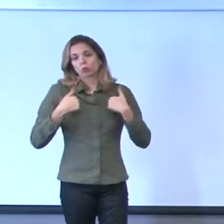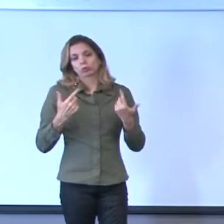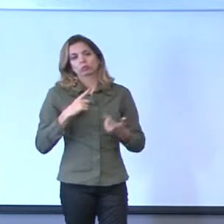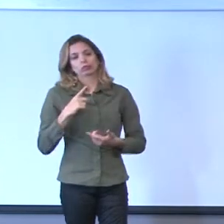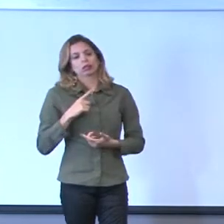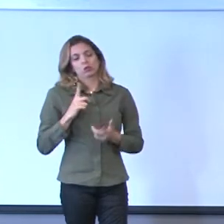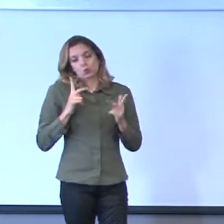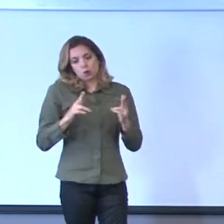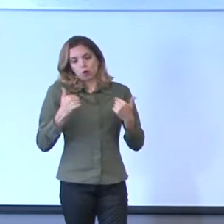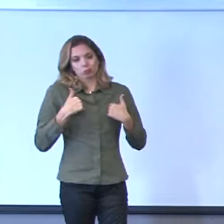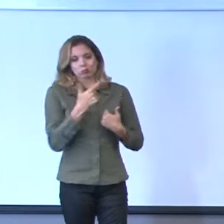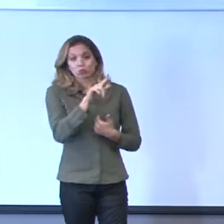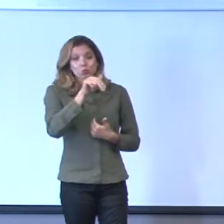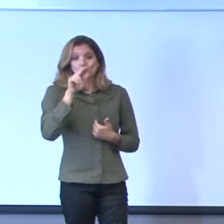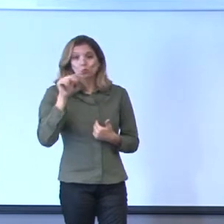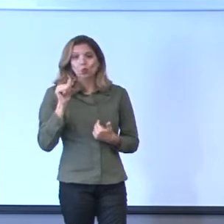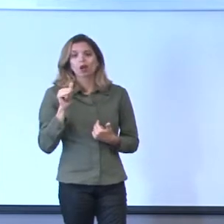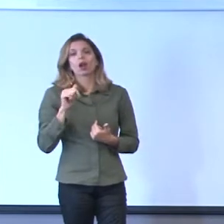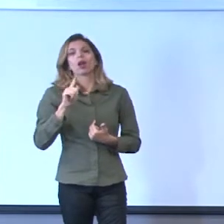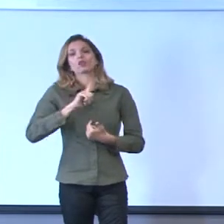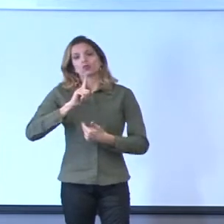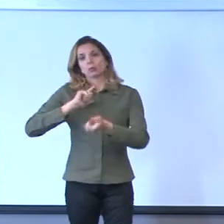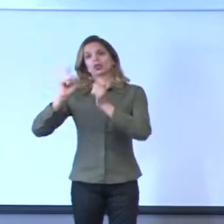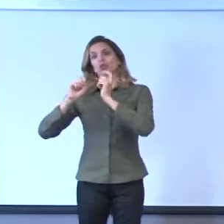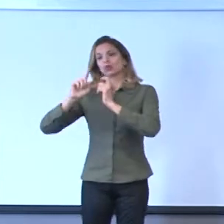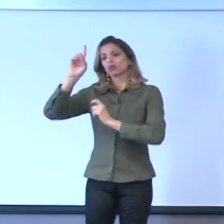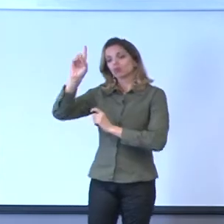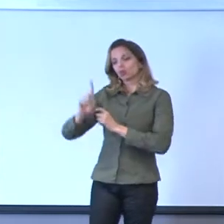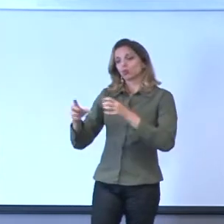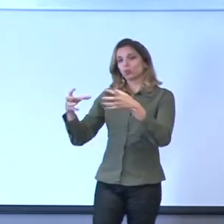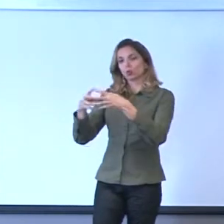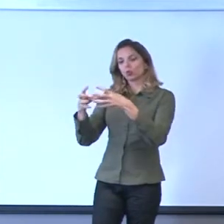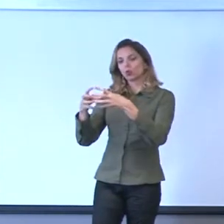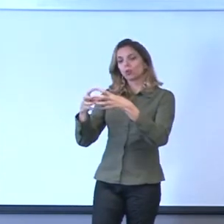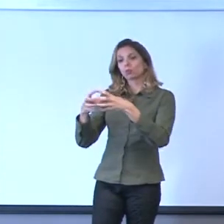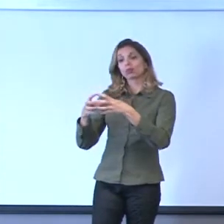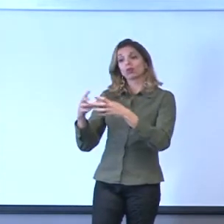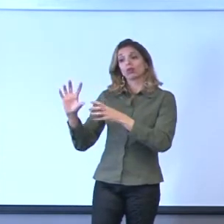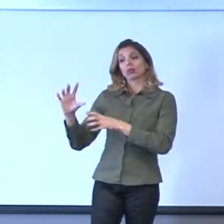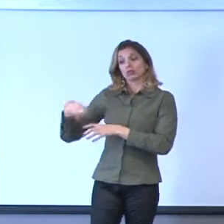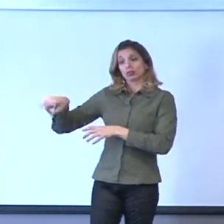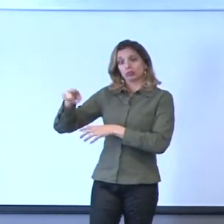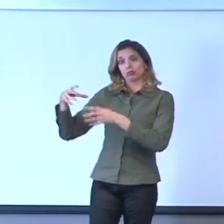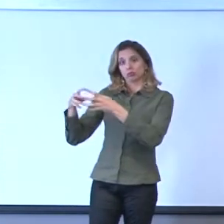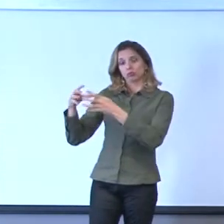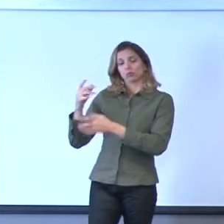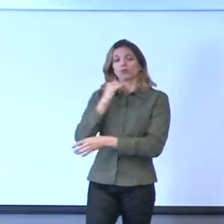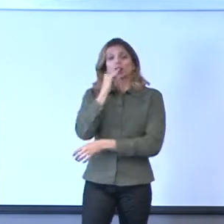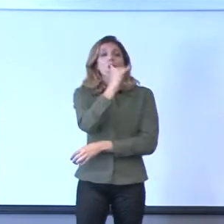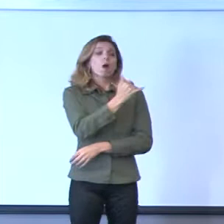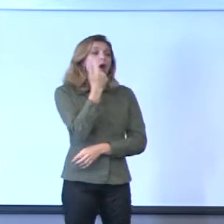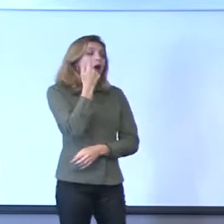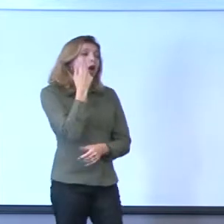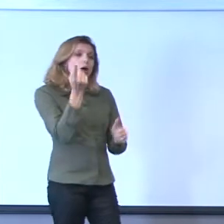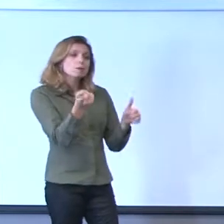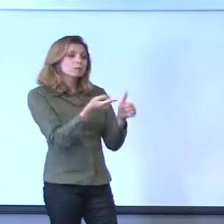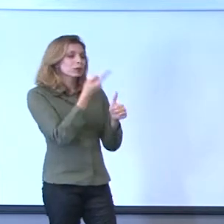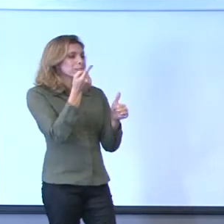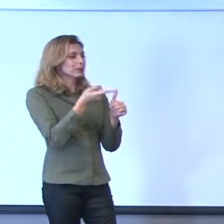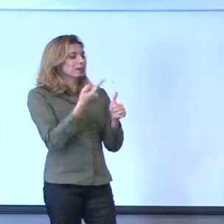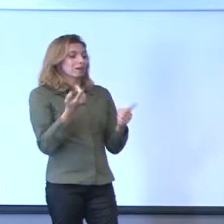os meus, eu tive uma reunião com a diretoria que decidiu, olha, primeira medida vamos